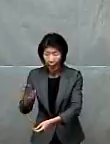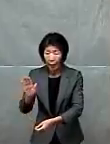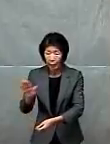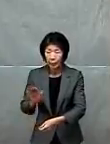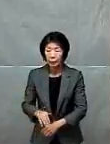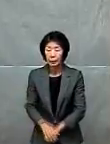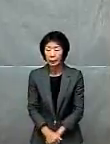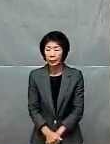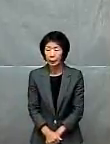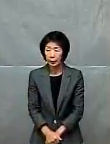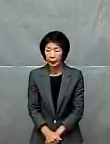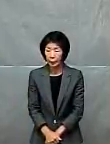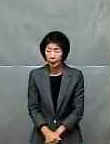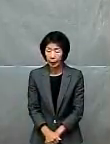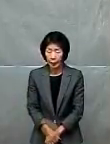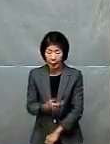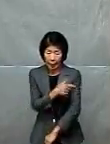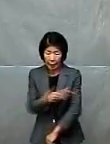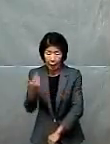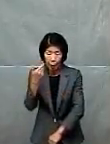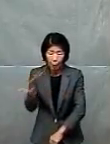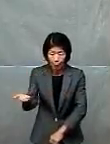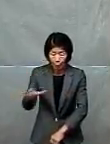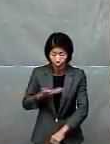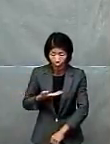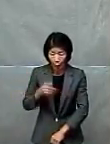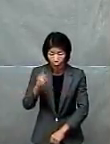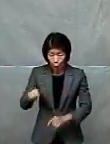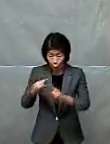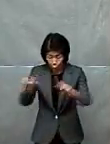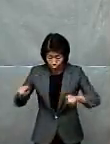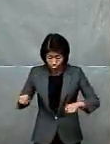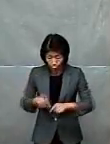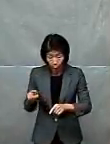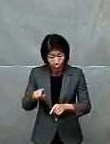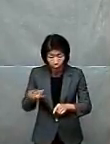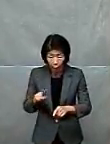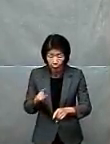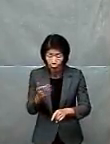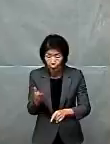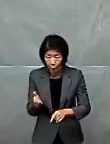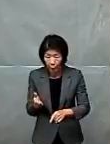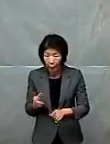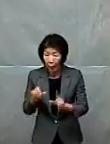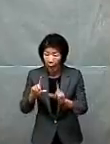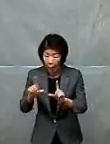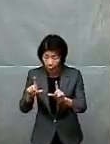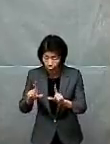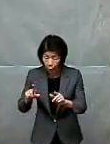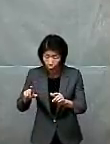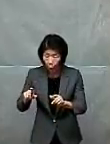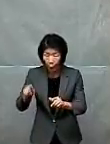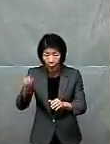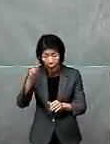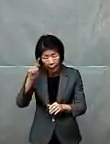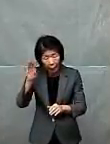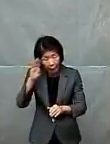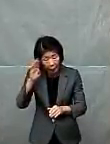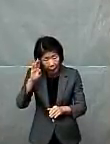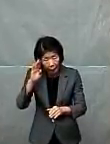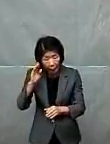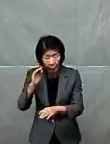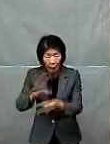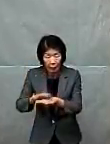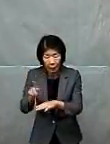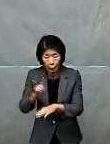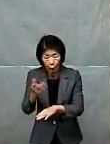。 その返答の用紙としてはどんな感じなんでしょうか。 返答の用紙ですか。はい、そうです